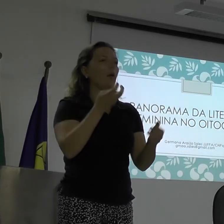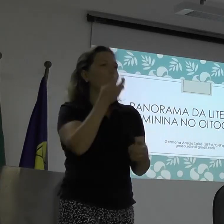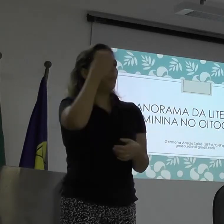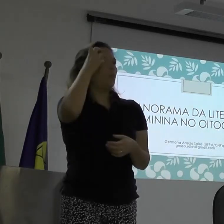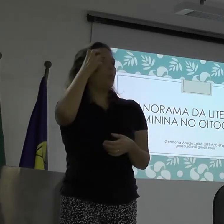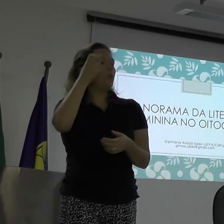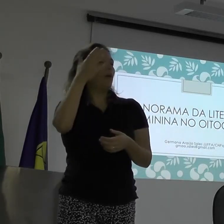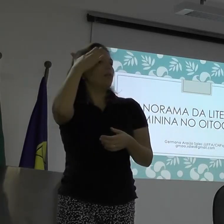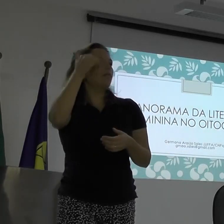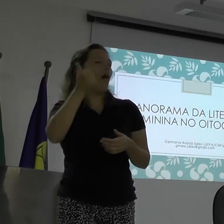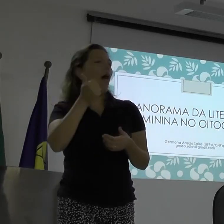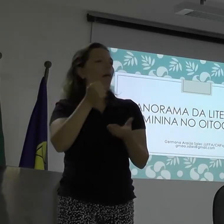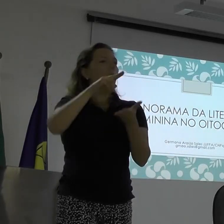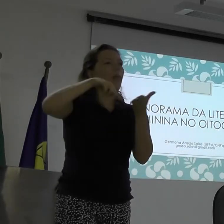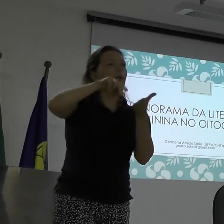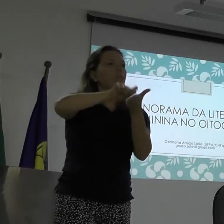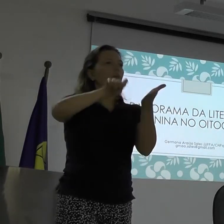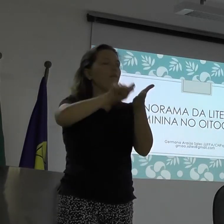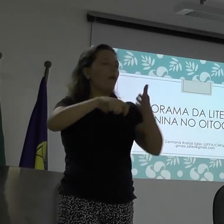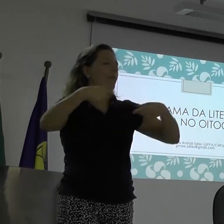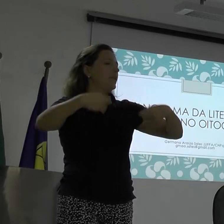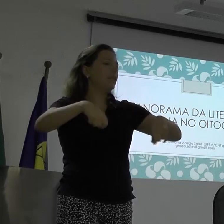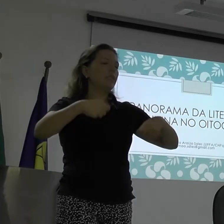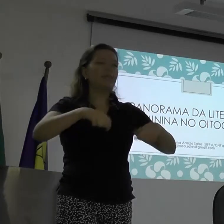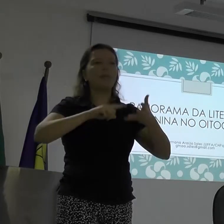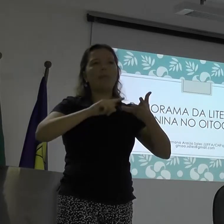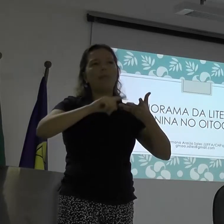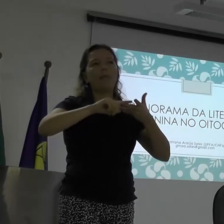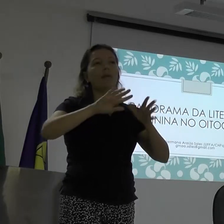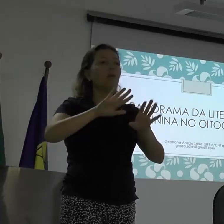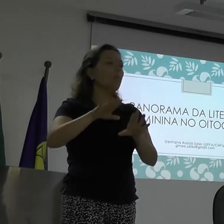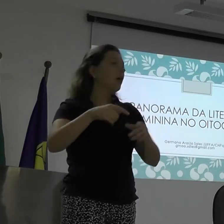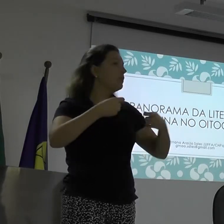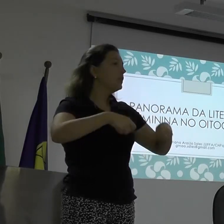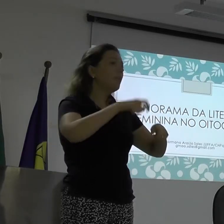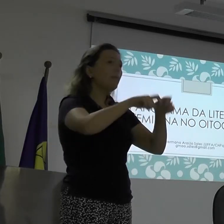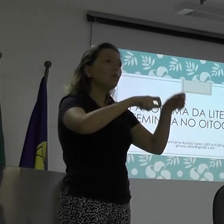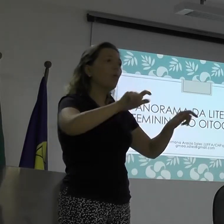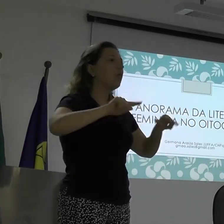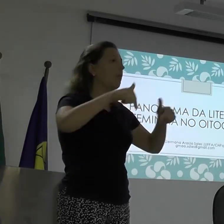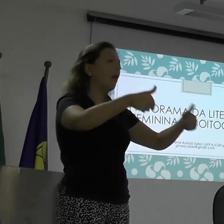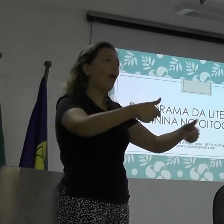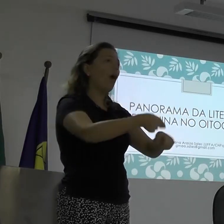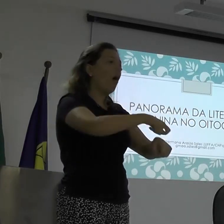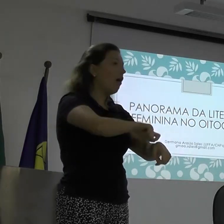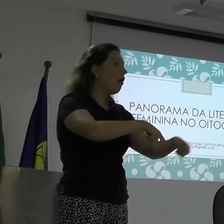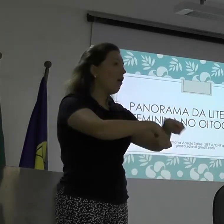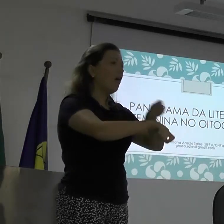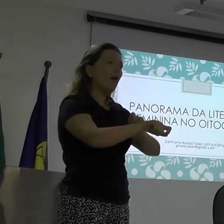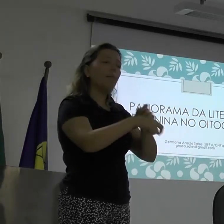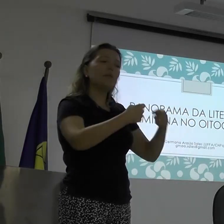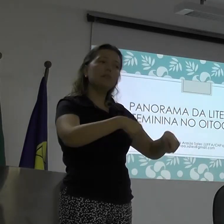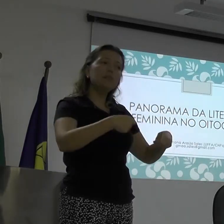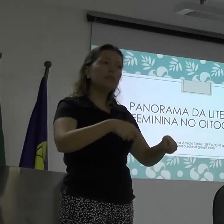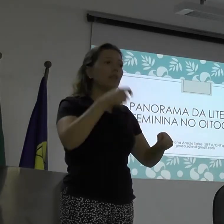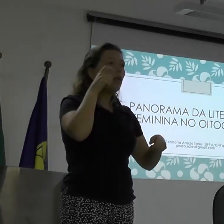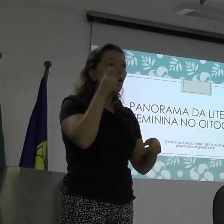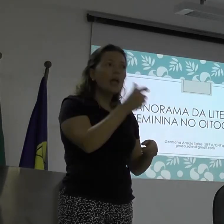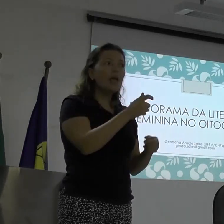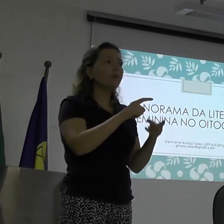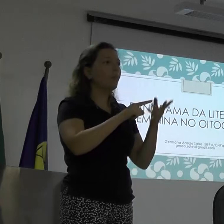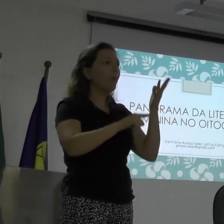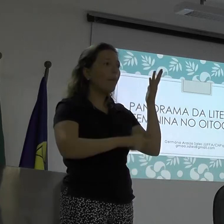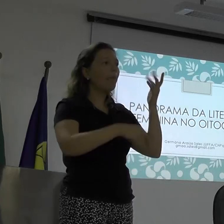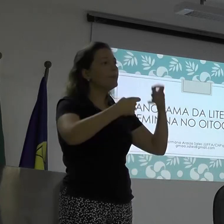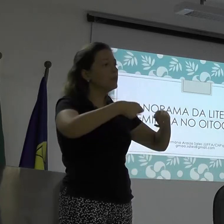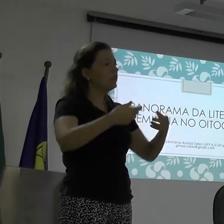tem que se fortalecer. É isso. Mas tem que ter gente para trabalhar, né? Tem que ter gente interessada no assunto.